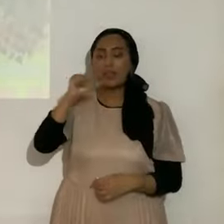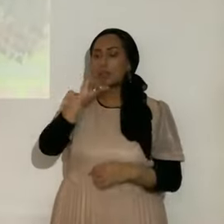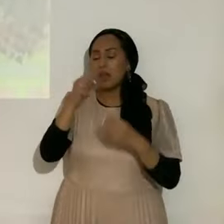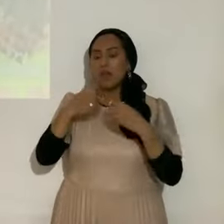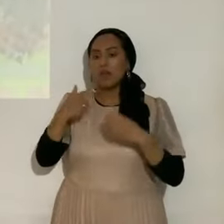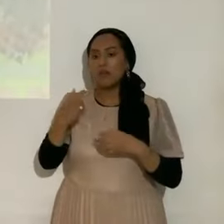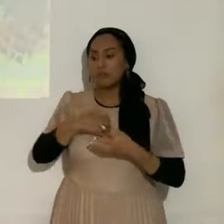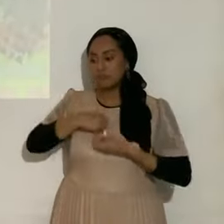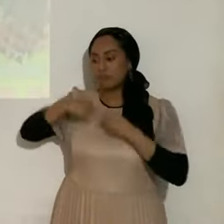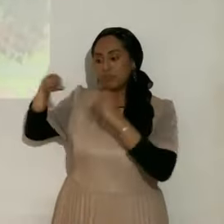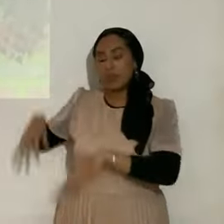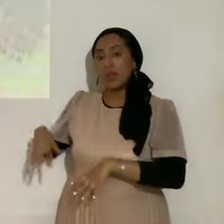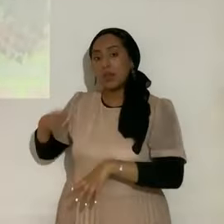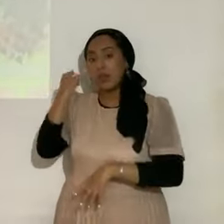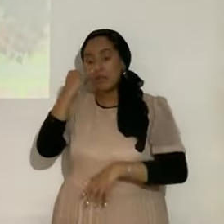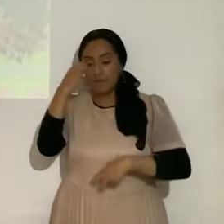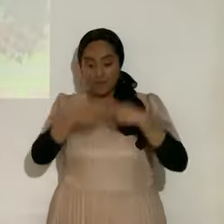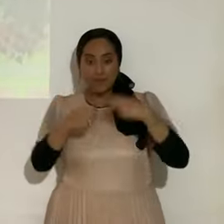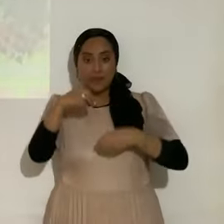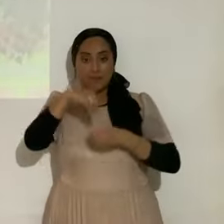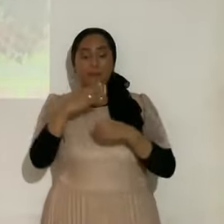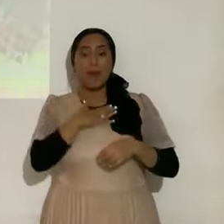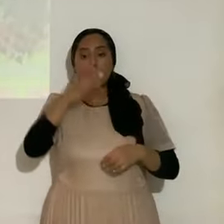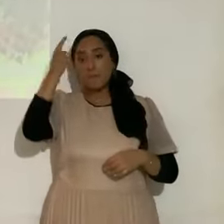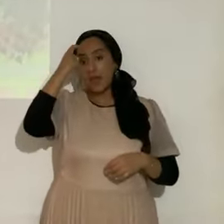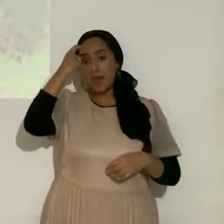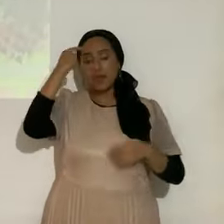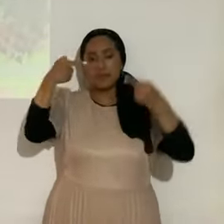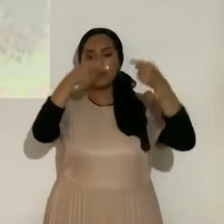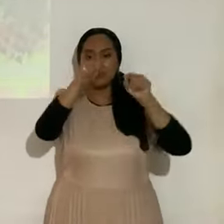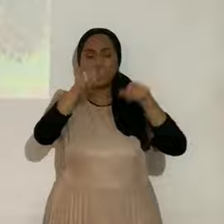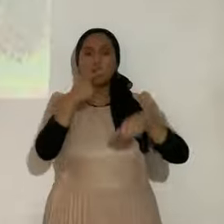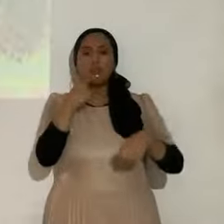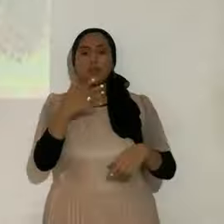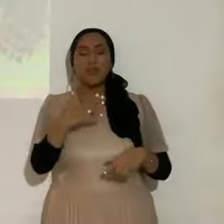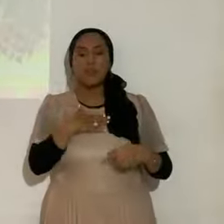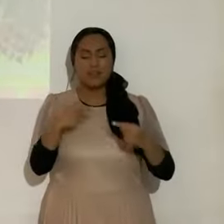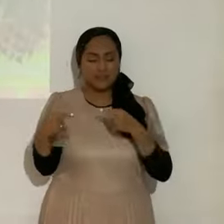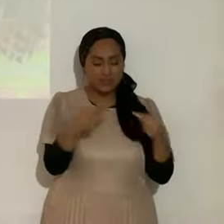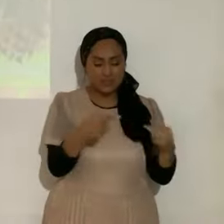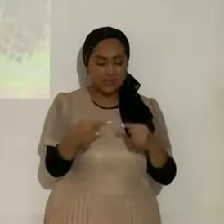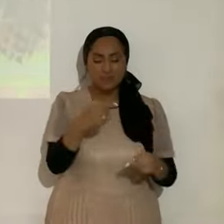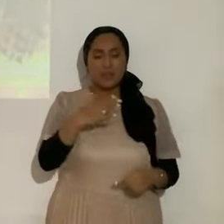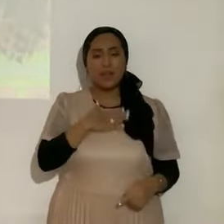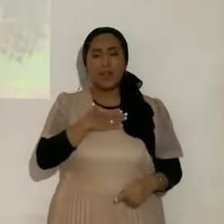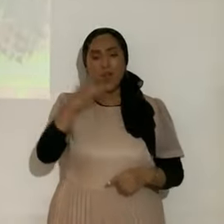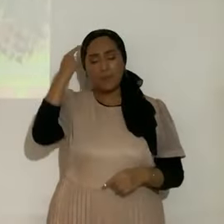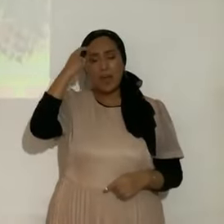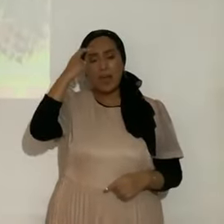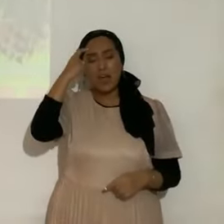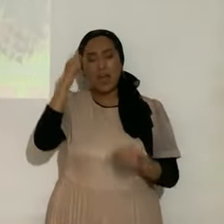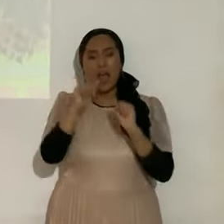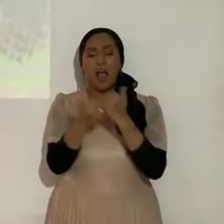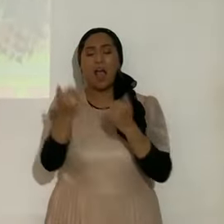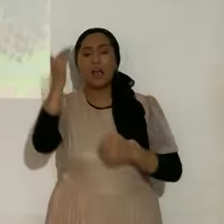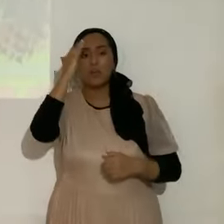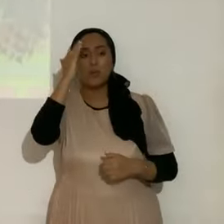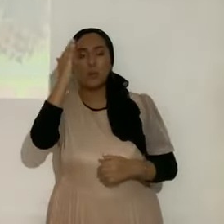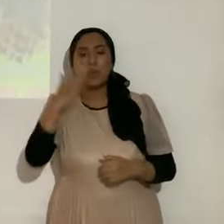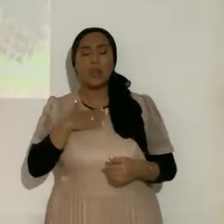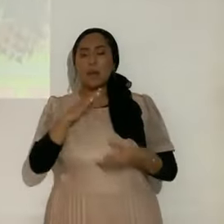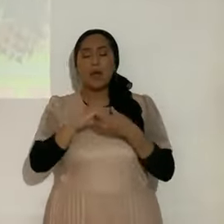dejar solos. Si la lucha es en mi mente, si la lucha, tú puedes decir, si la lucha es en mi mente, saquen, ¿cómo saber que no